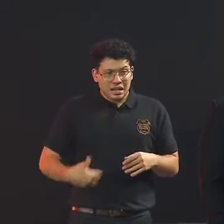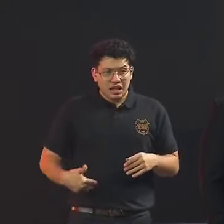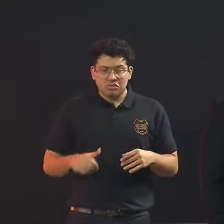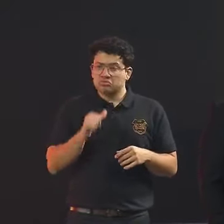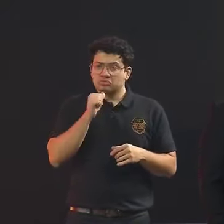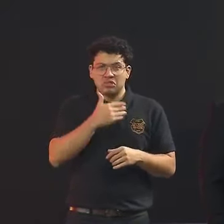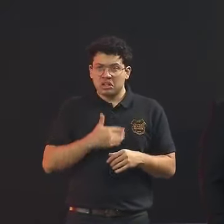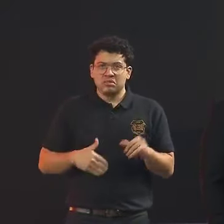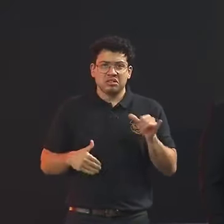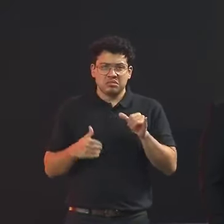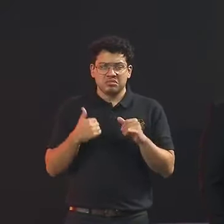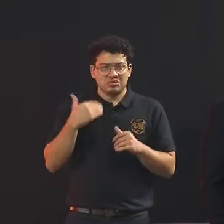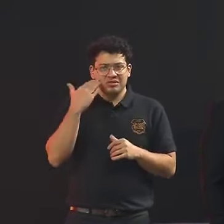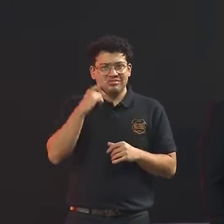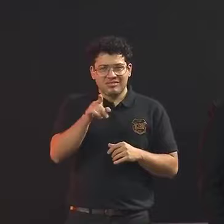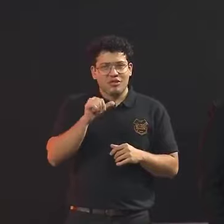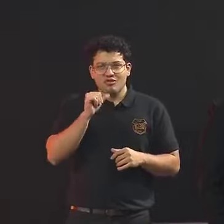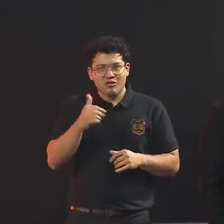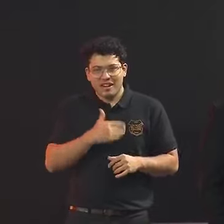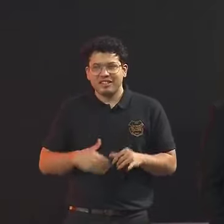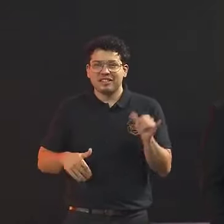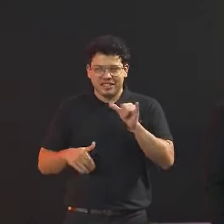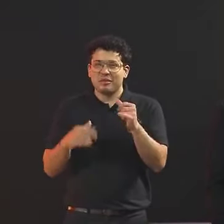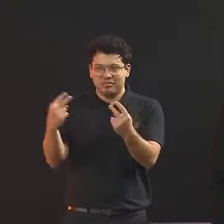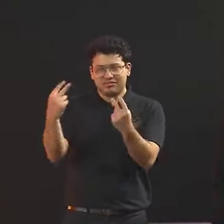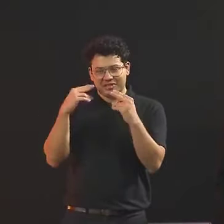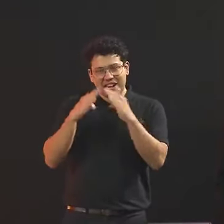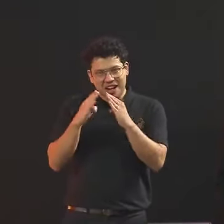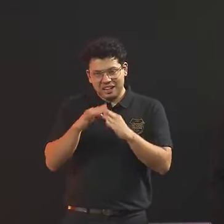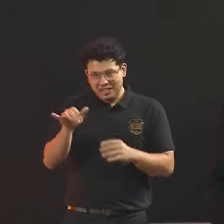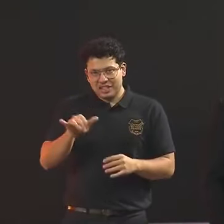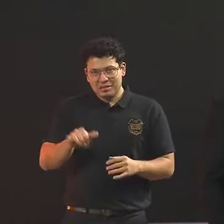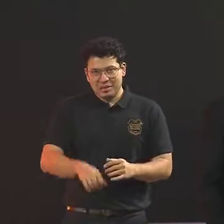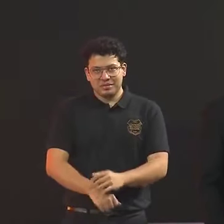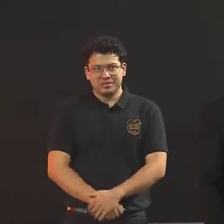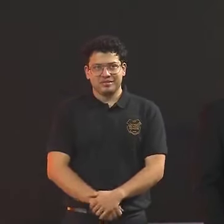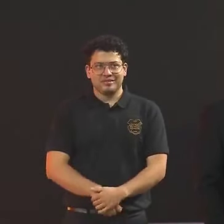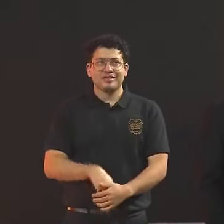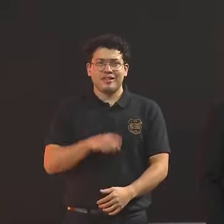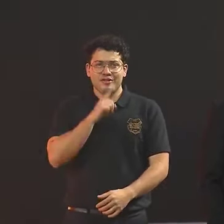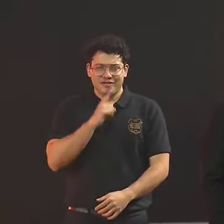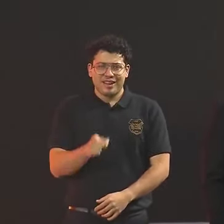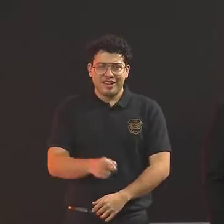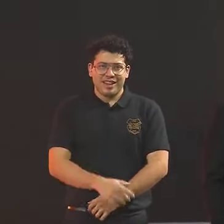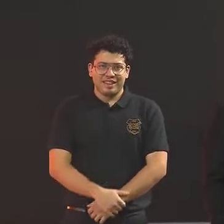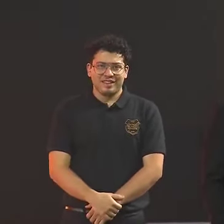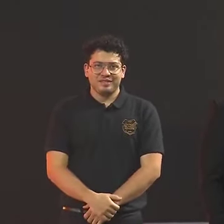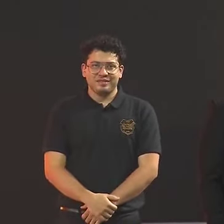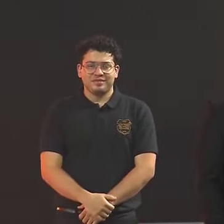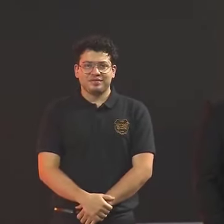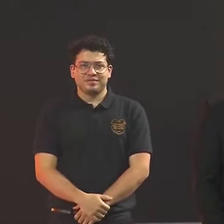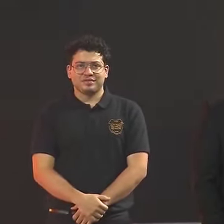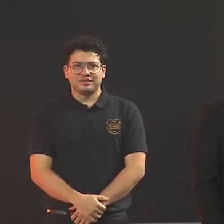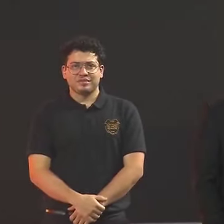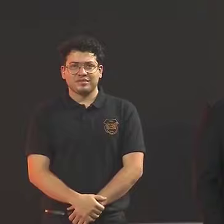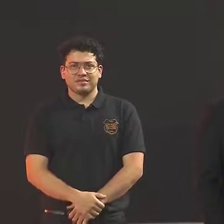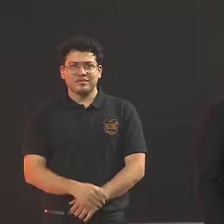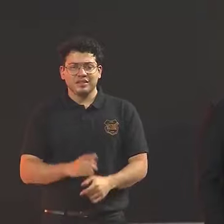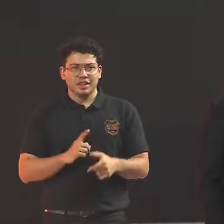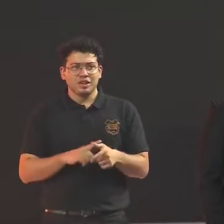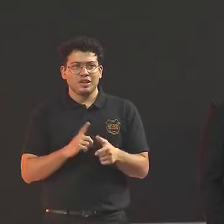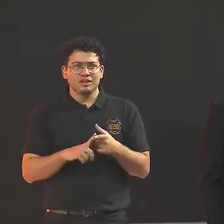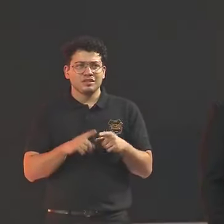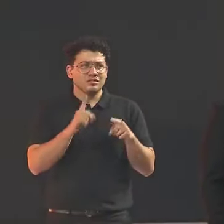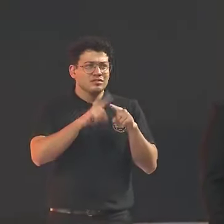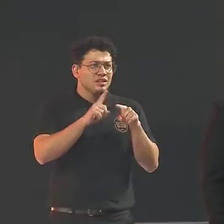heredianos, que sabemos que los no heredianos están viéndonos en casa también, es una realidad, ¿eh? Entonces,